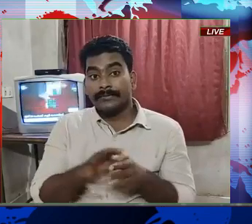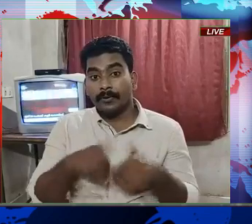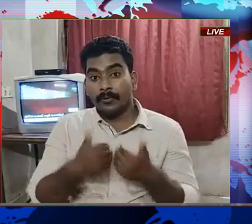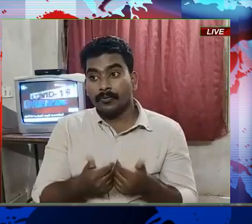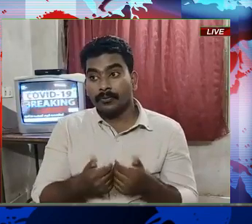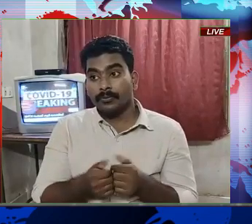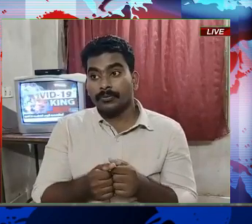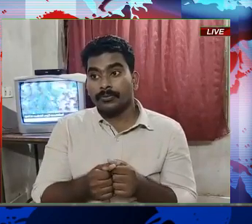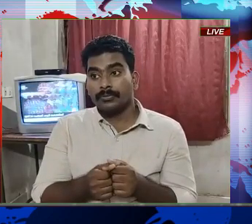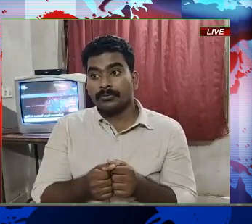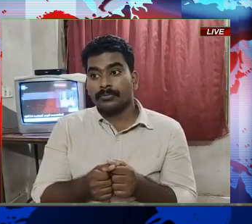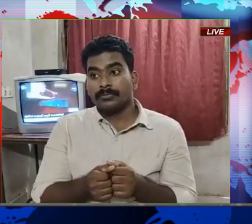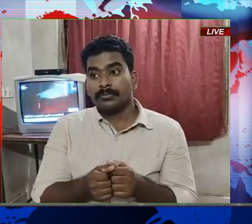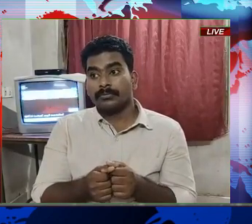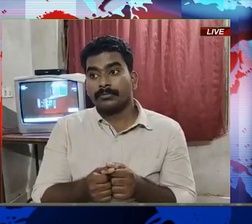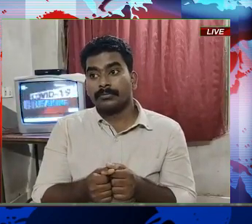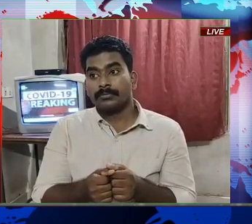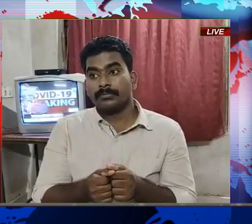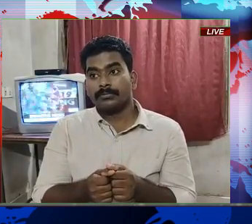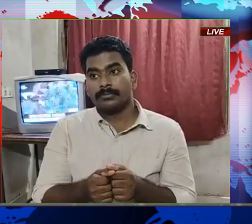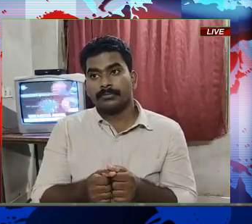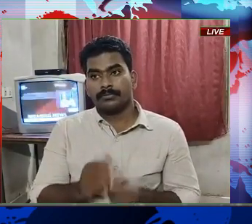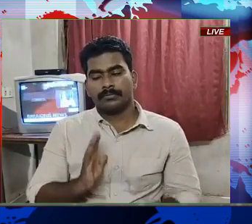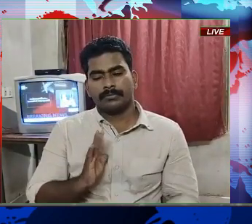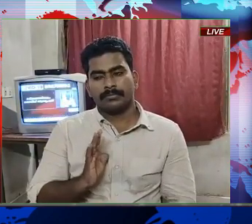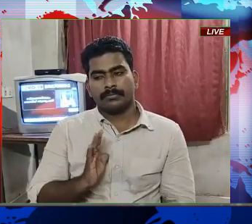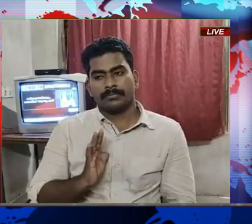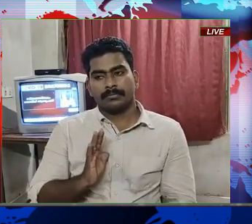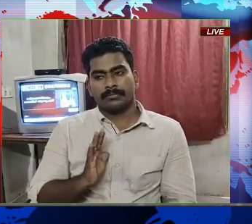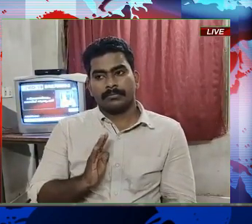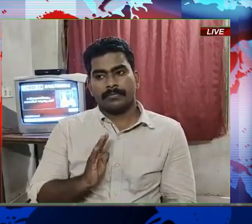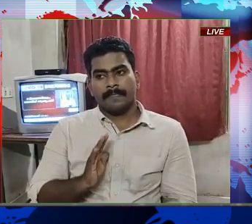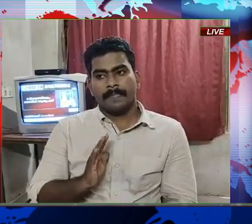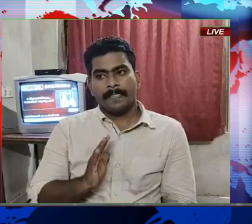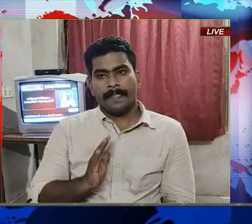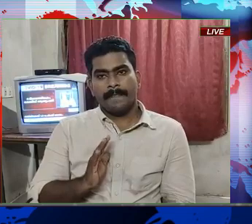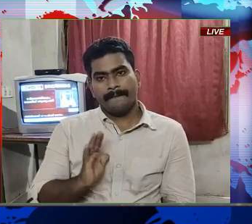ഈ ഘട്ടം കഴിഞ്ഞാൽ അത് വിൽക്കാൻ പറ്റും.